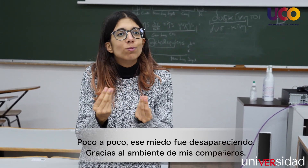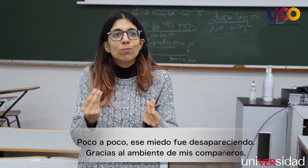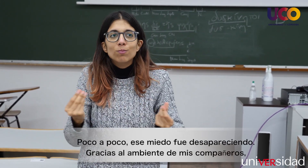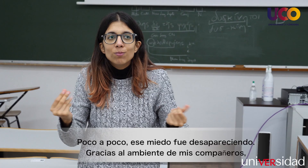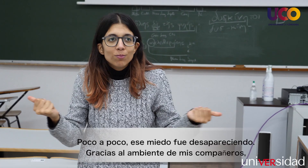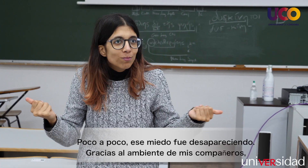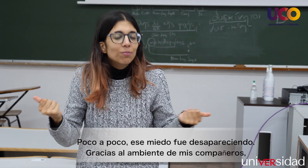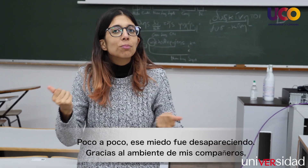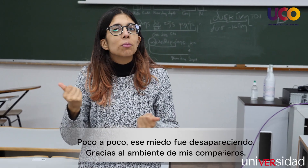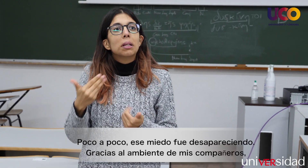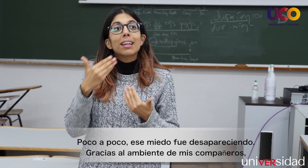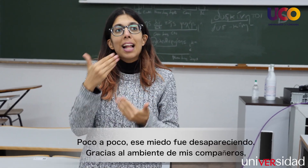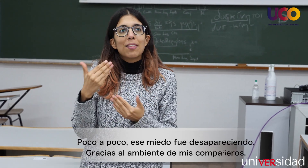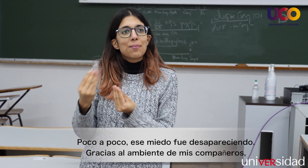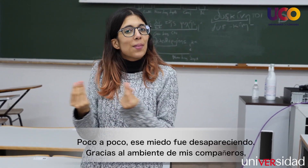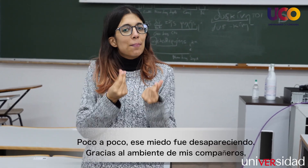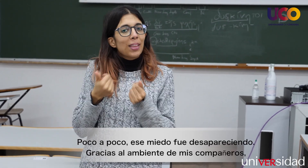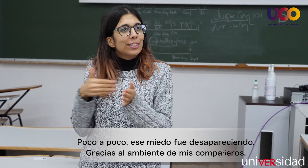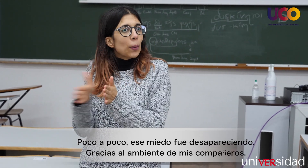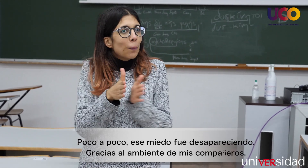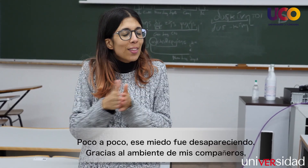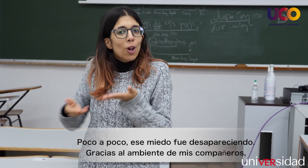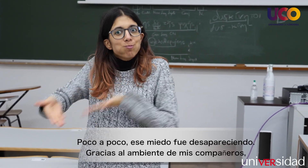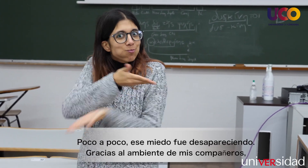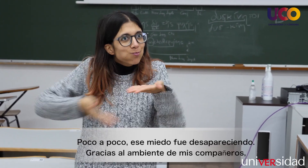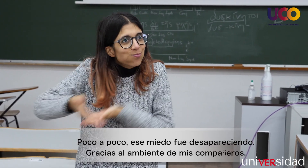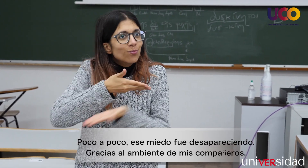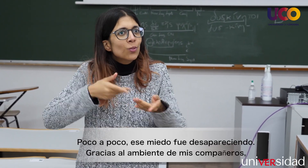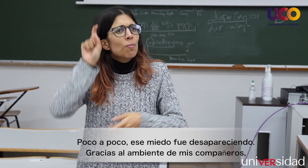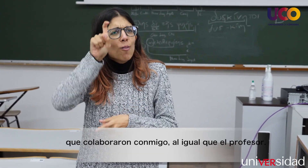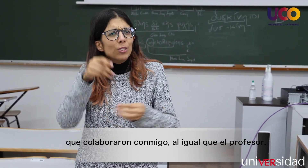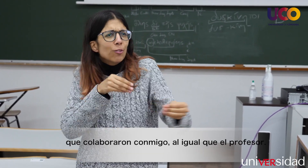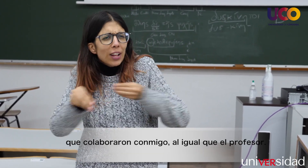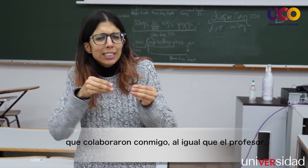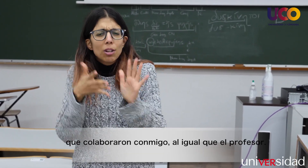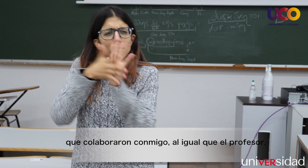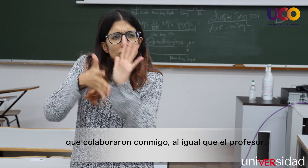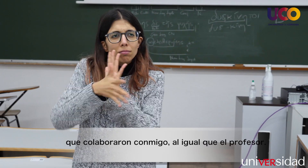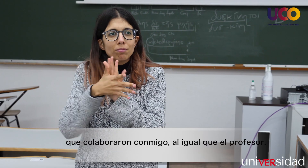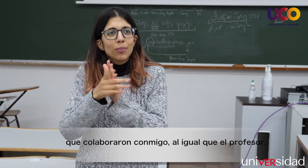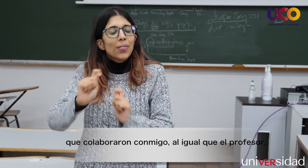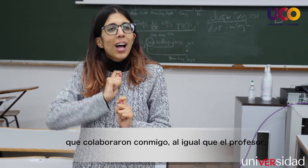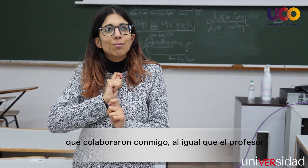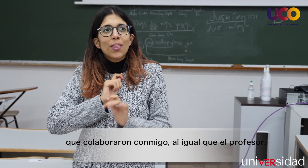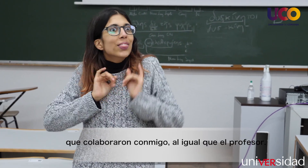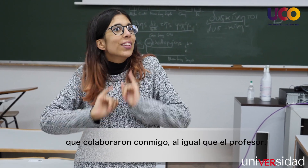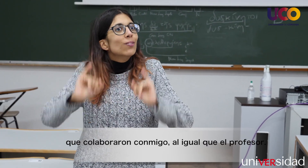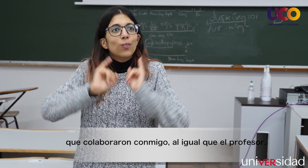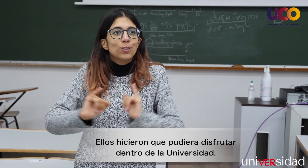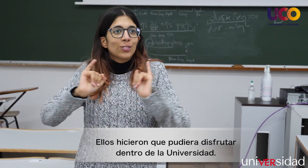fue desapareciendo. Gracias a que al ambiente de mis compañeros colaboraron conmigo, el profesor, ellos me